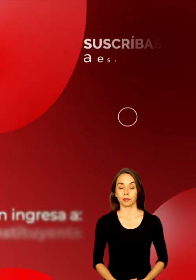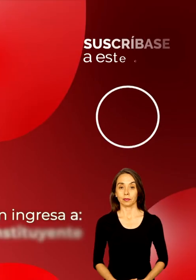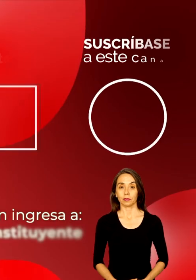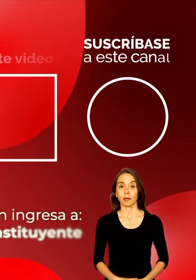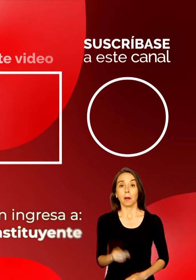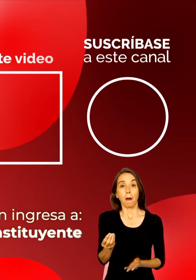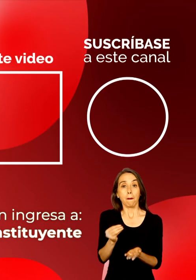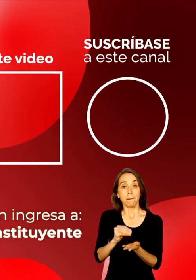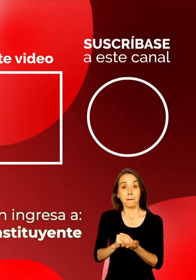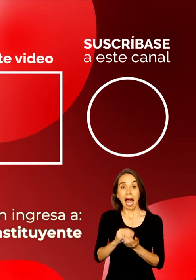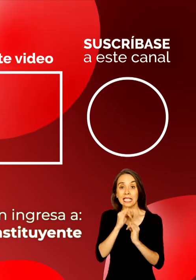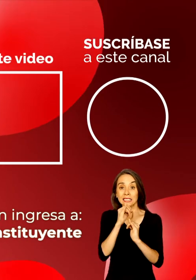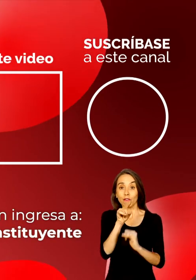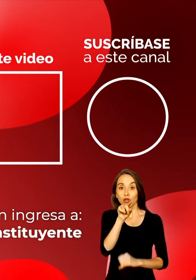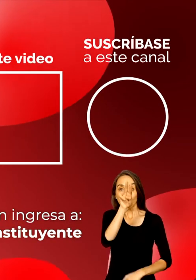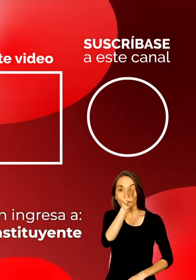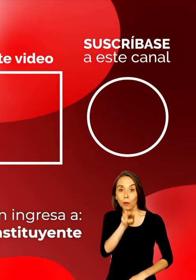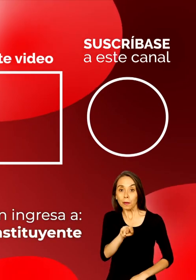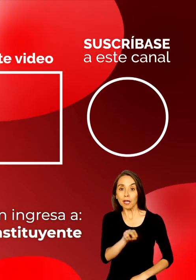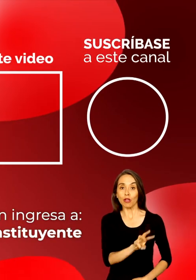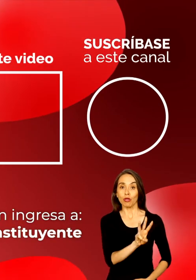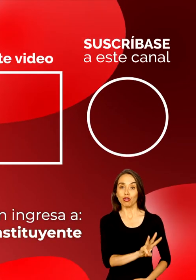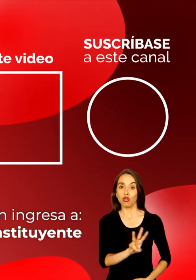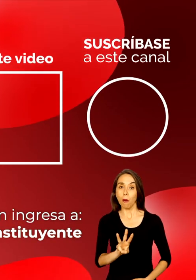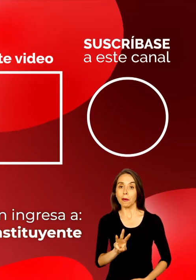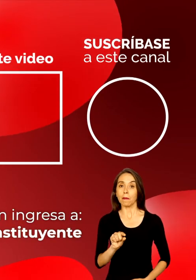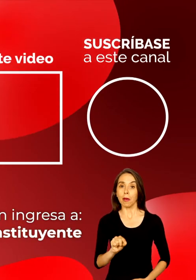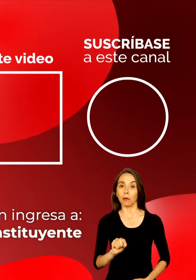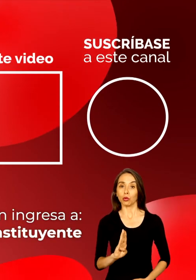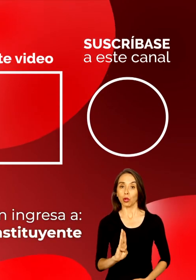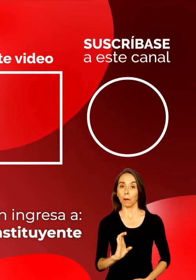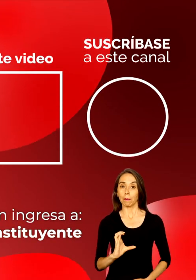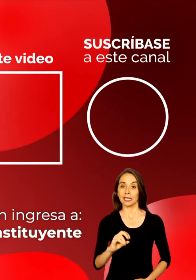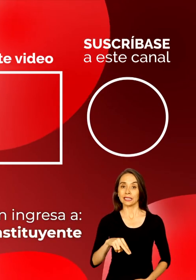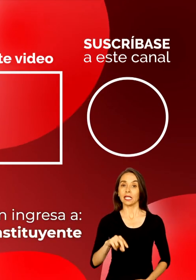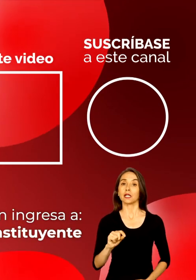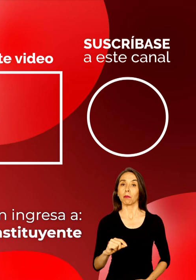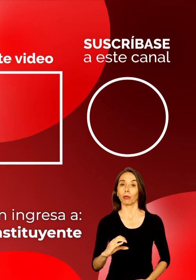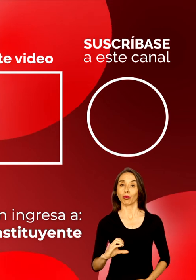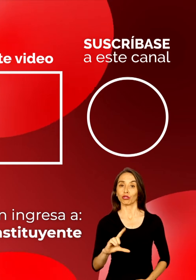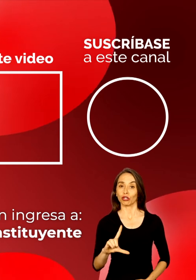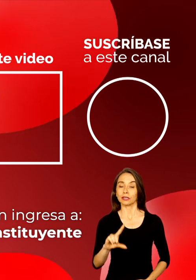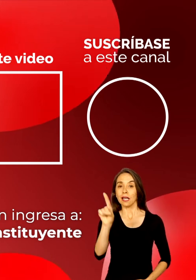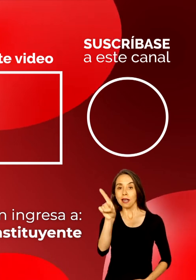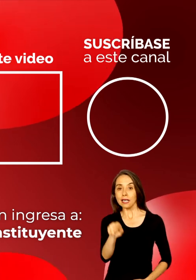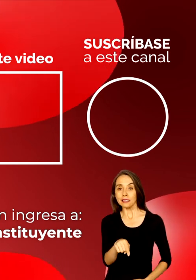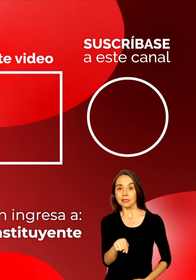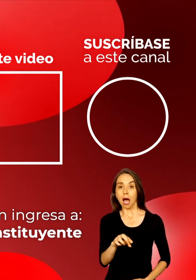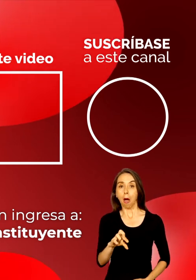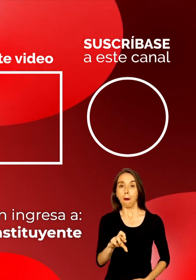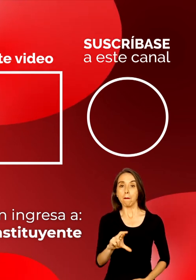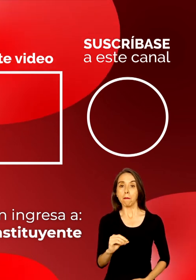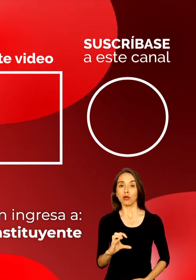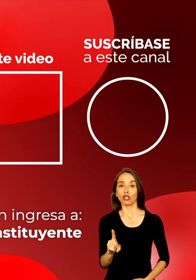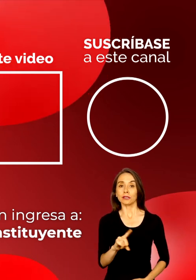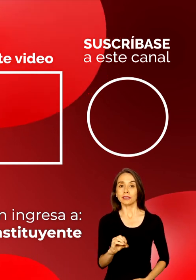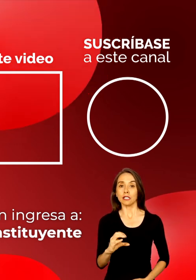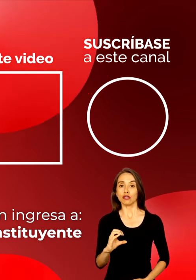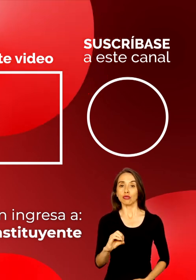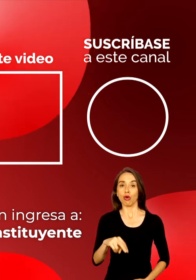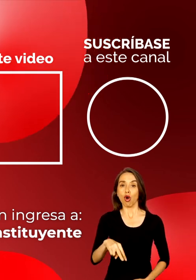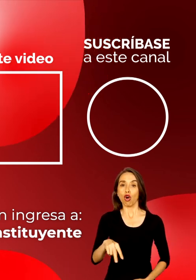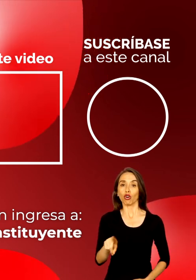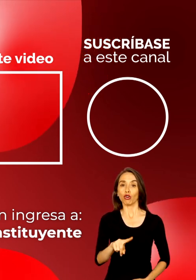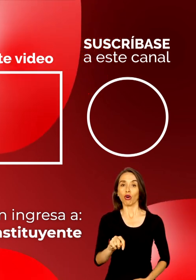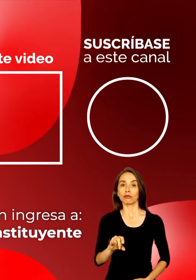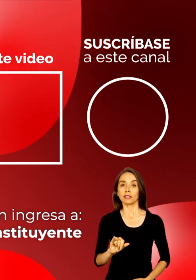Para más información, ingresa a www.bcn.cl/proceso-constituyente.